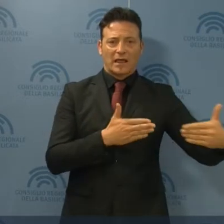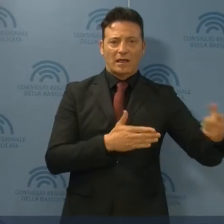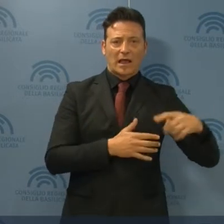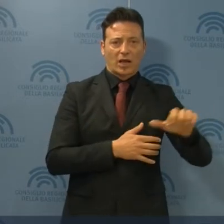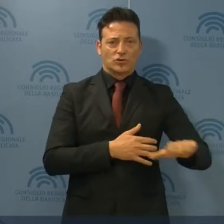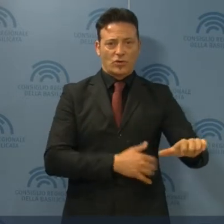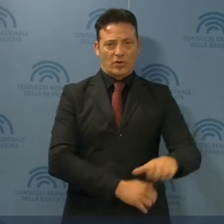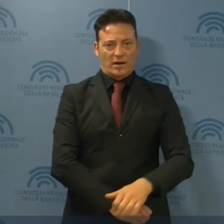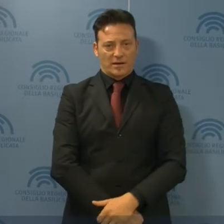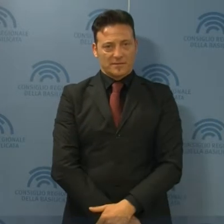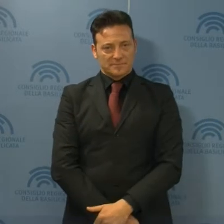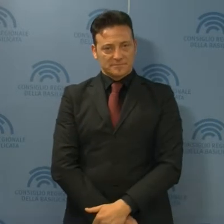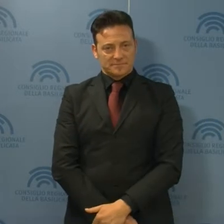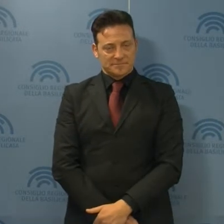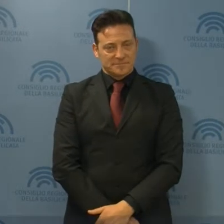regione